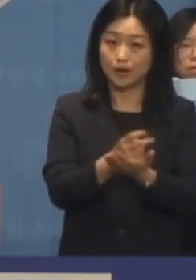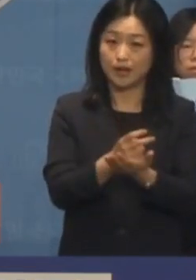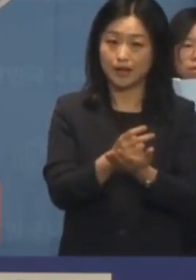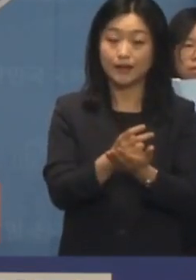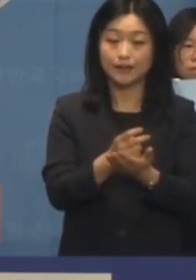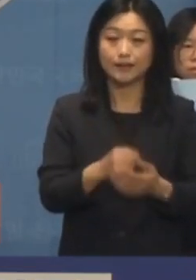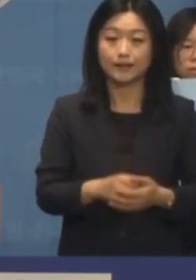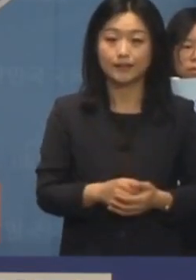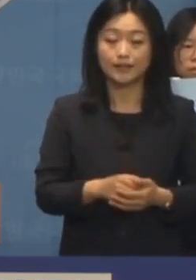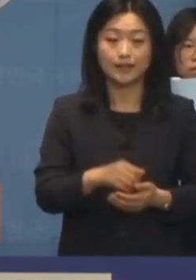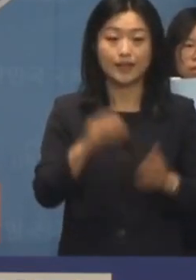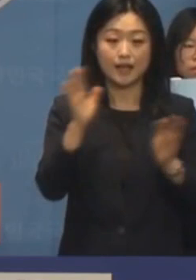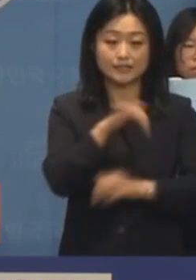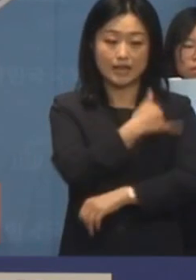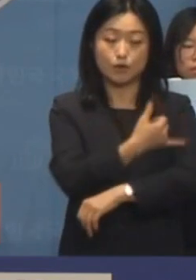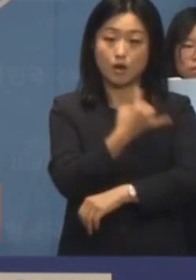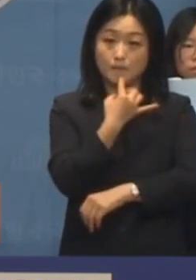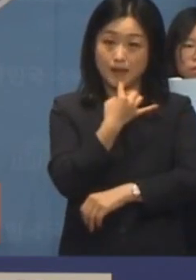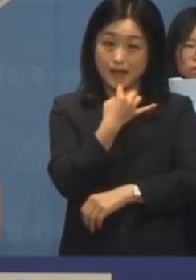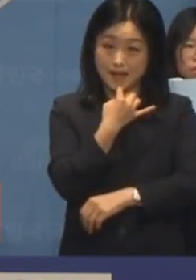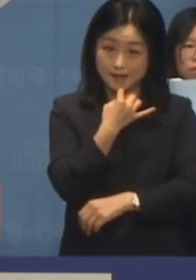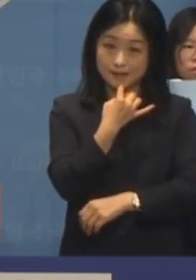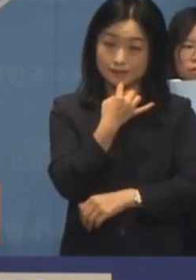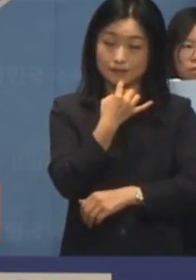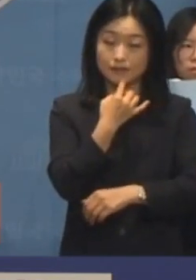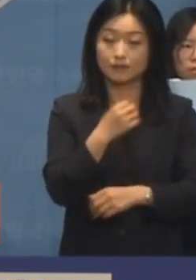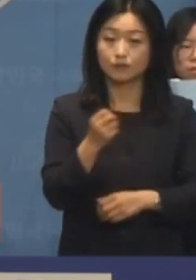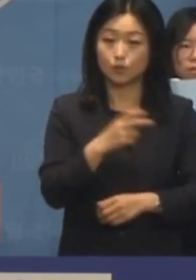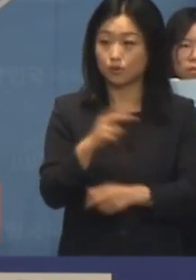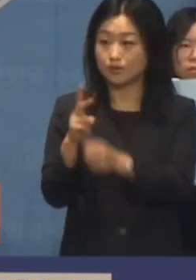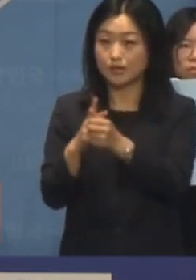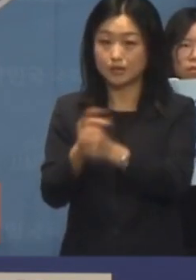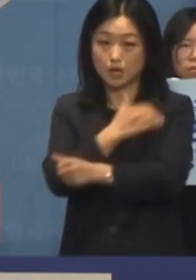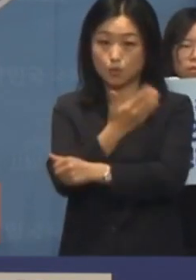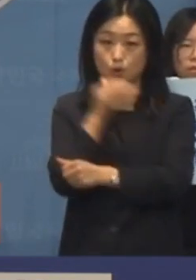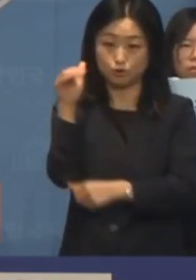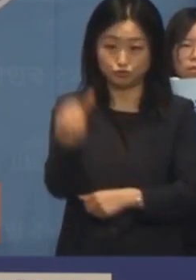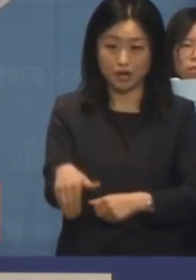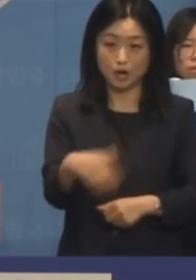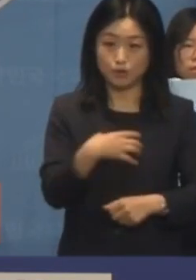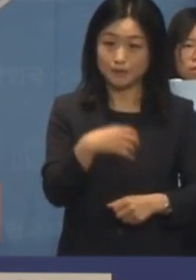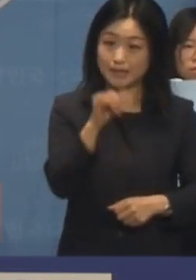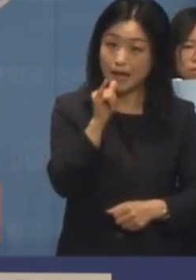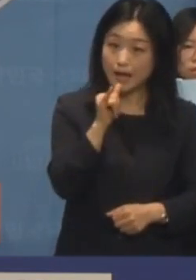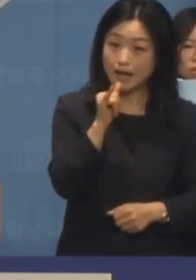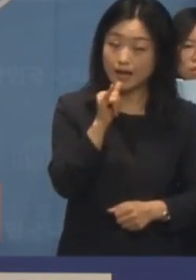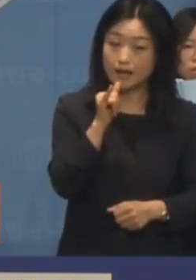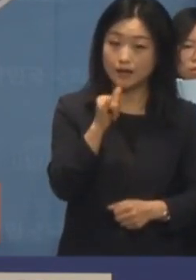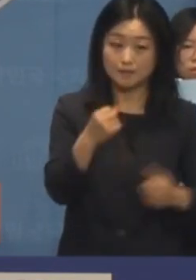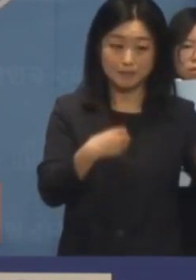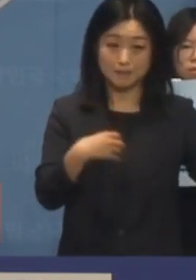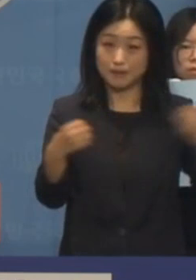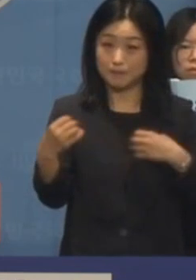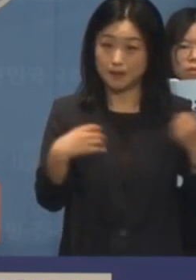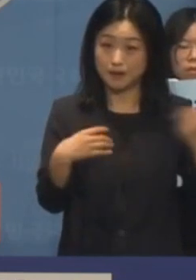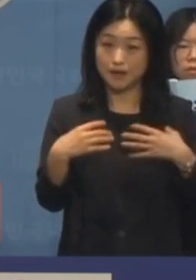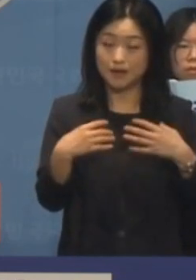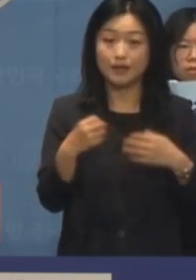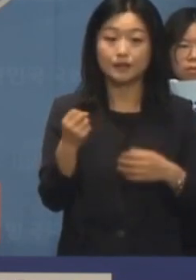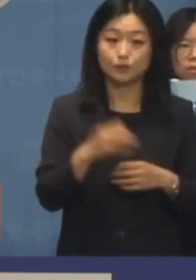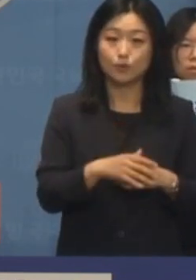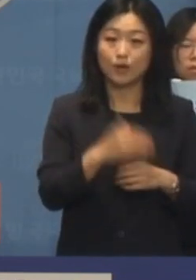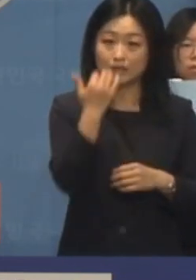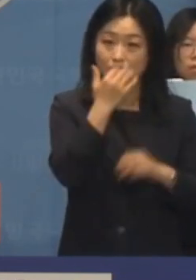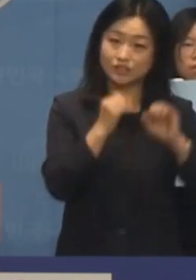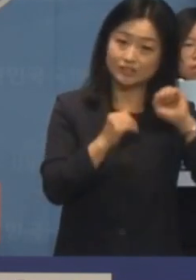지나치게 학생의 인권만 강조하고 있다. 교권 추락의 문제가 학생인권 조례 때문이다. 성적 지향과